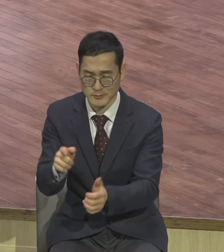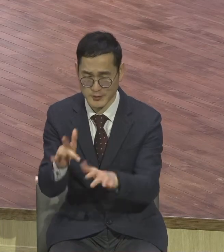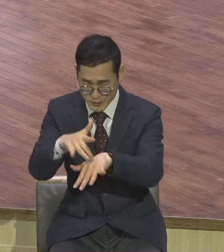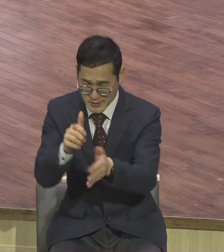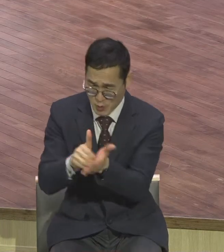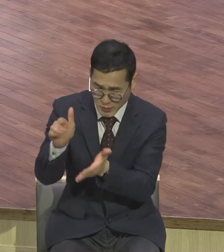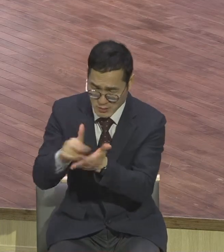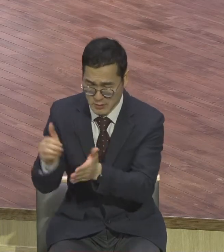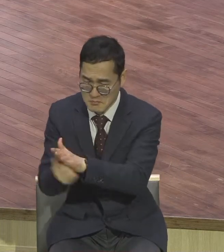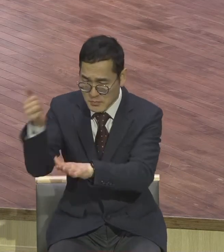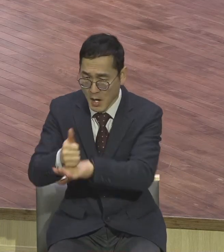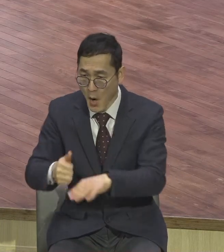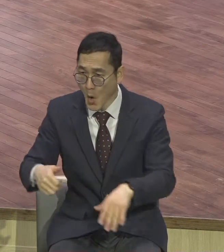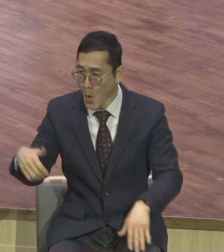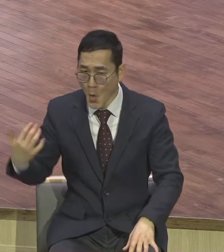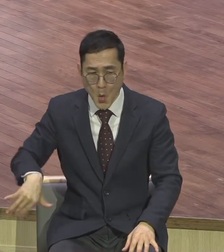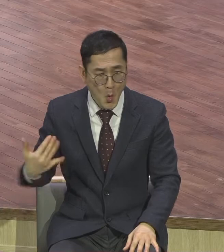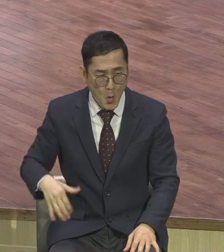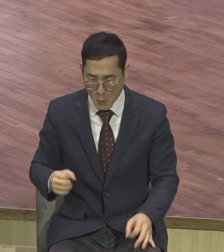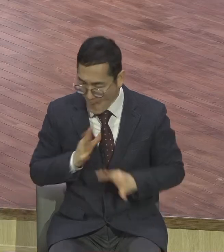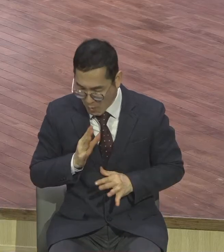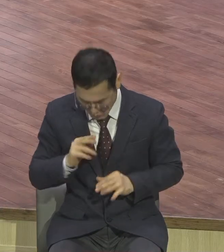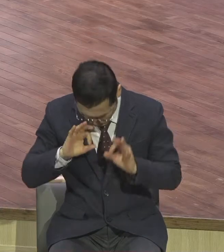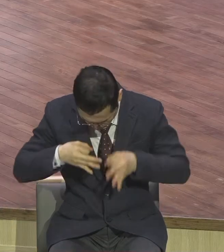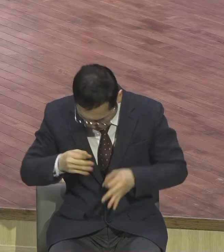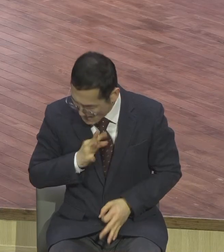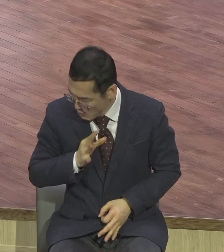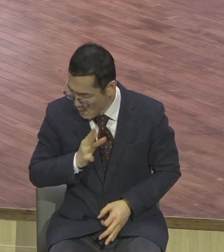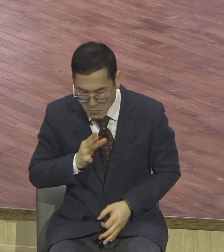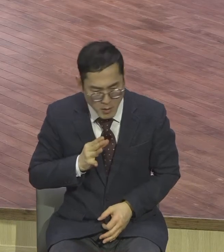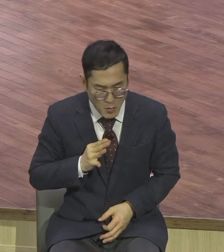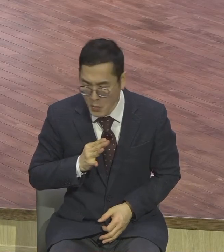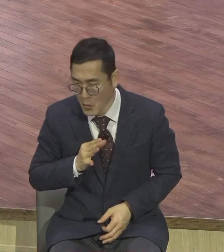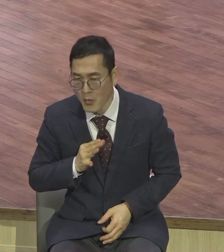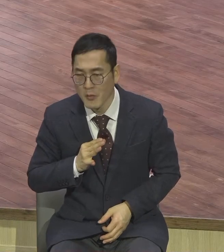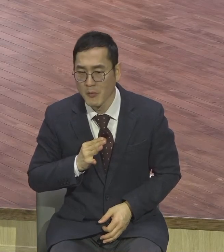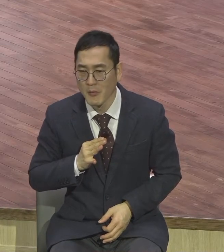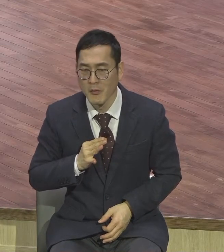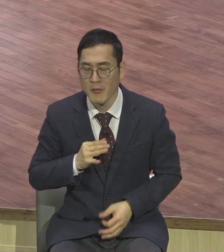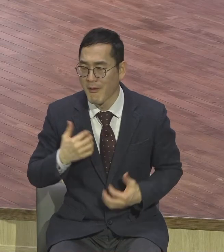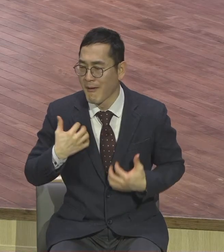그때는 되고 지금은 안 되는 이유가 뭐냐 여기